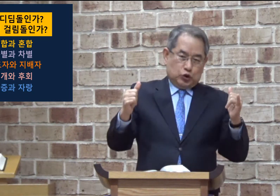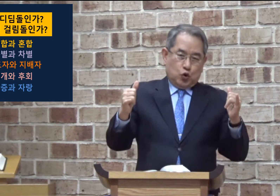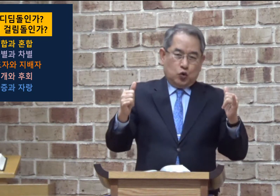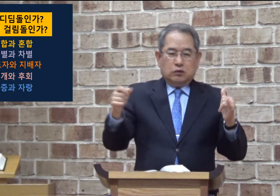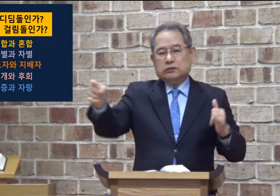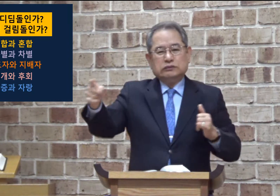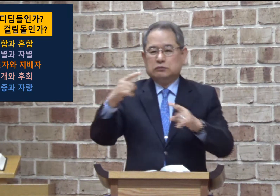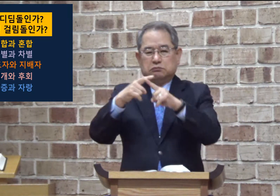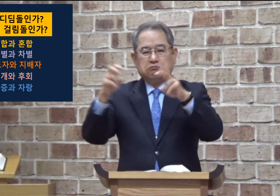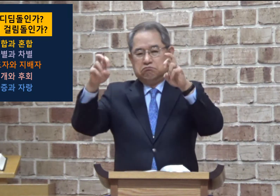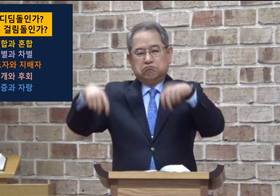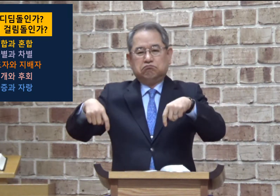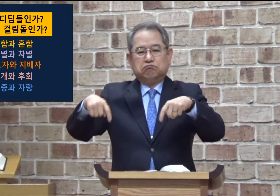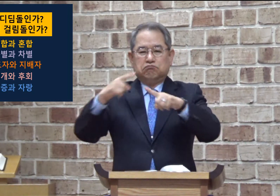나쁜 행동을 할 때